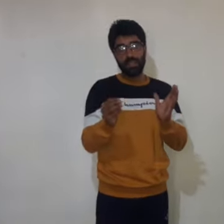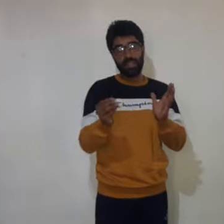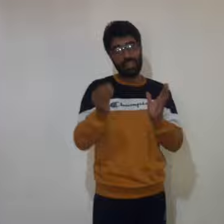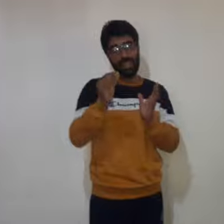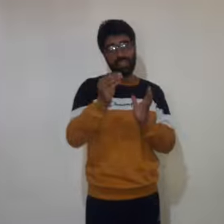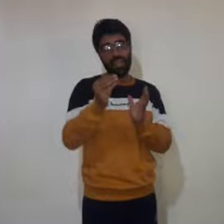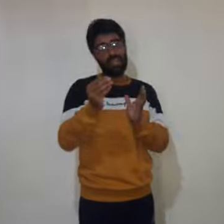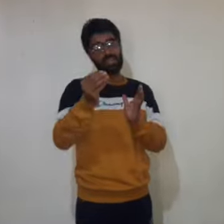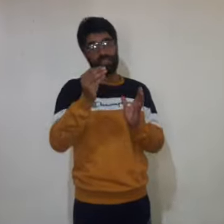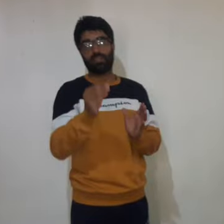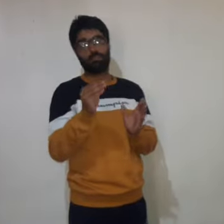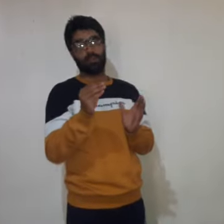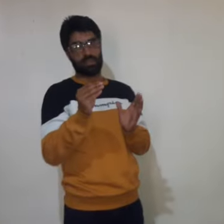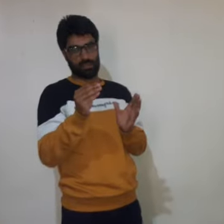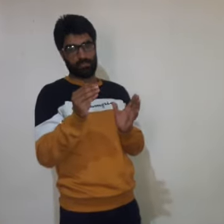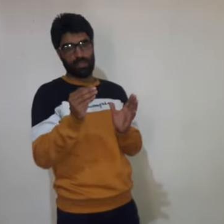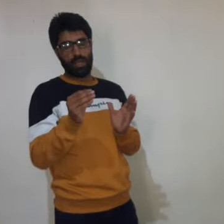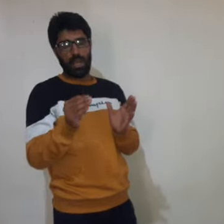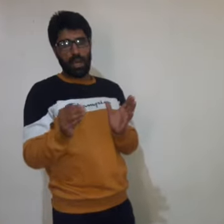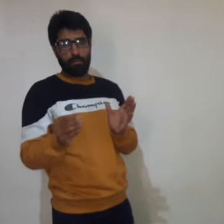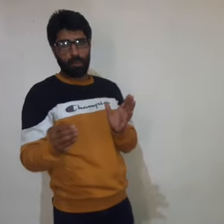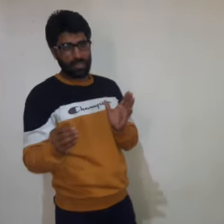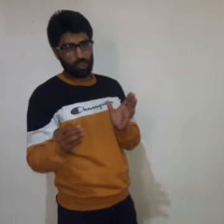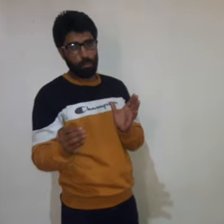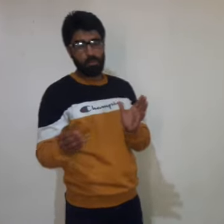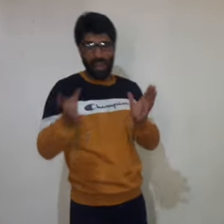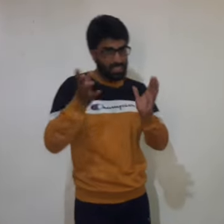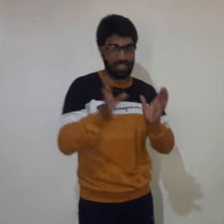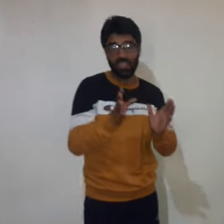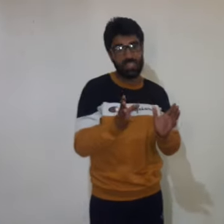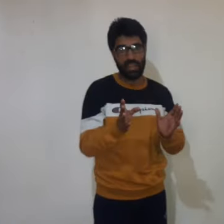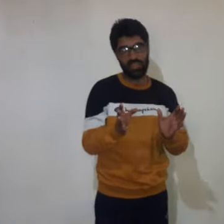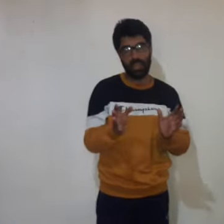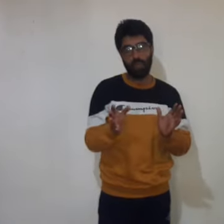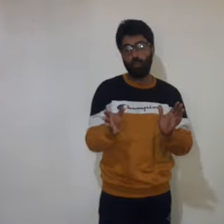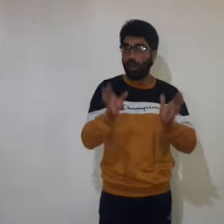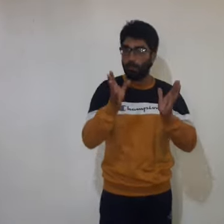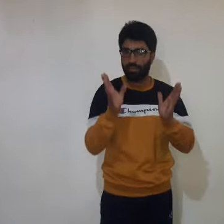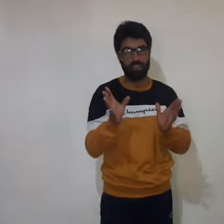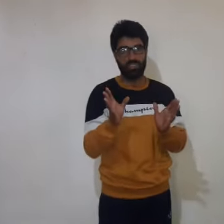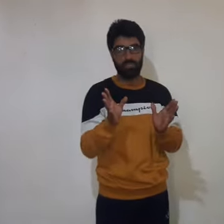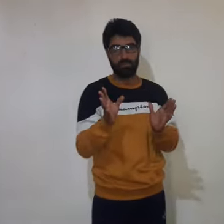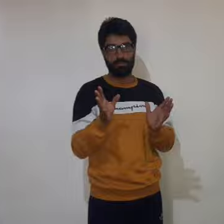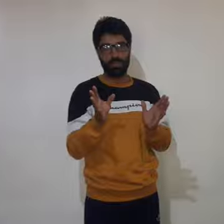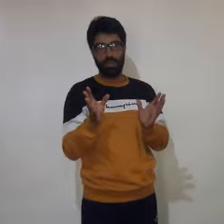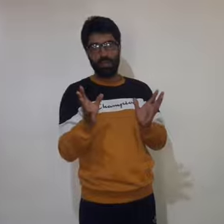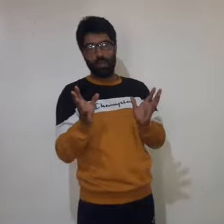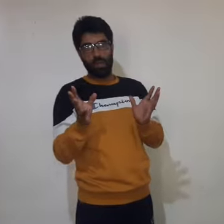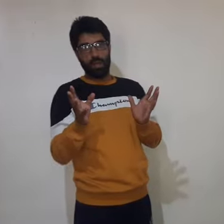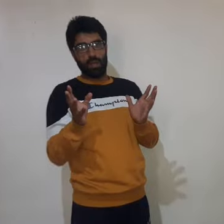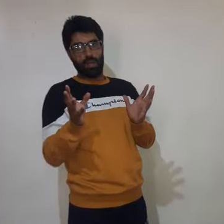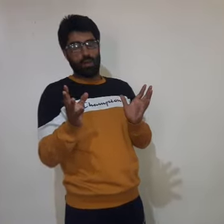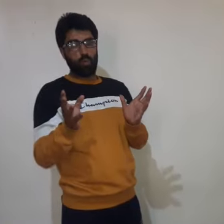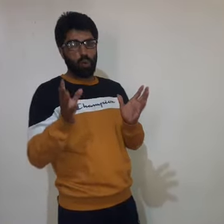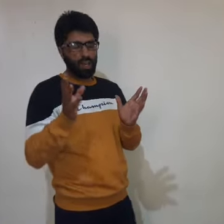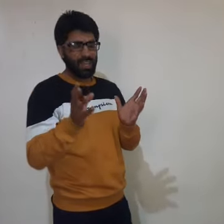ये थे इसके सिम्टम्स। बट जो मेन चीज है इसका वो है प्रिवेंशन। वर्ल्ड